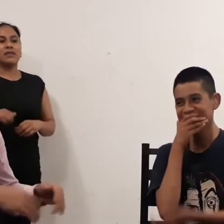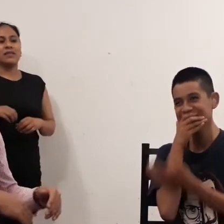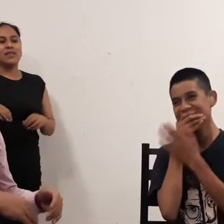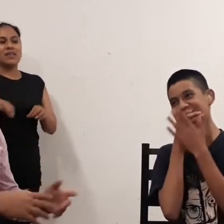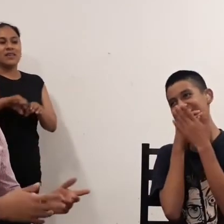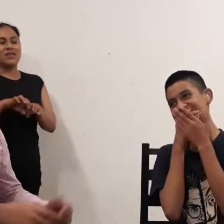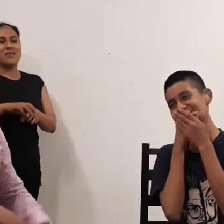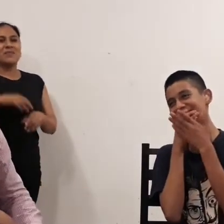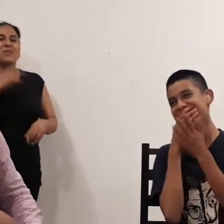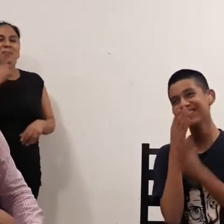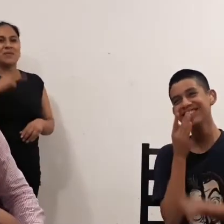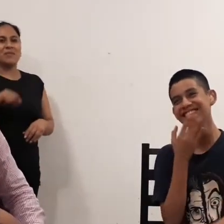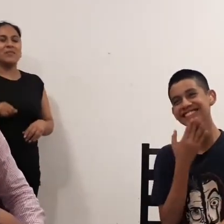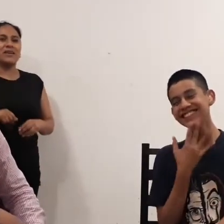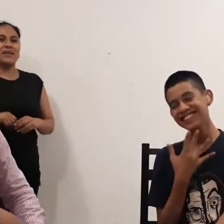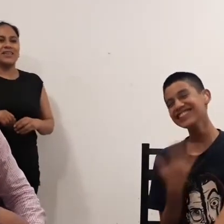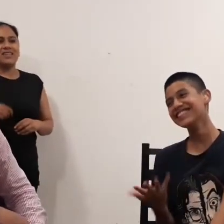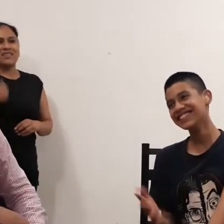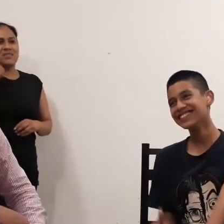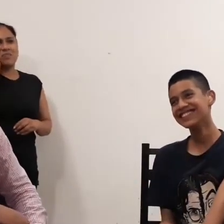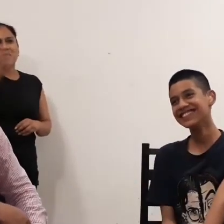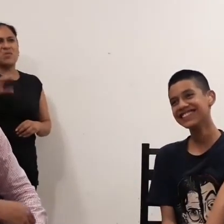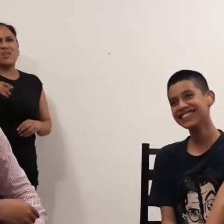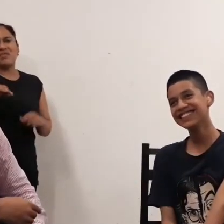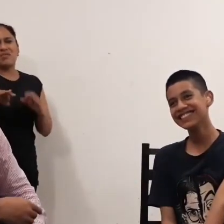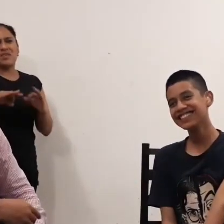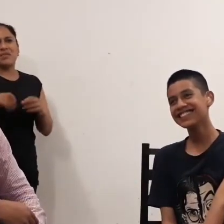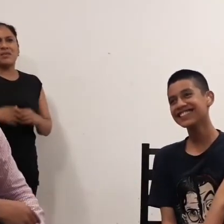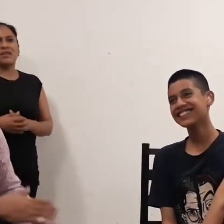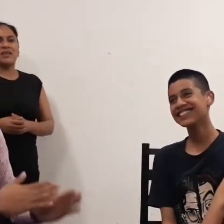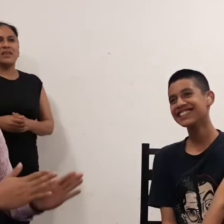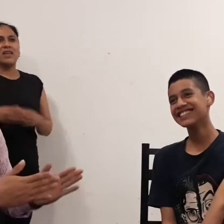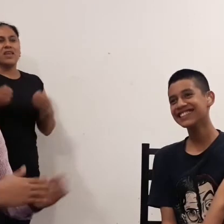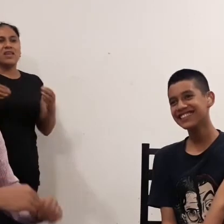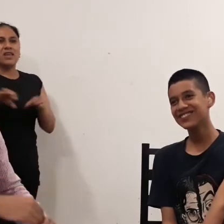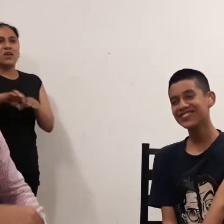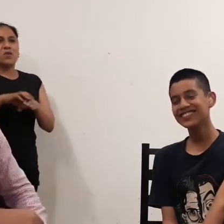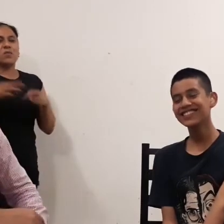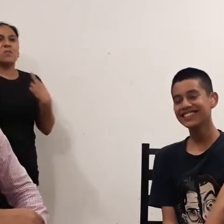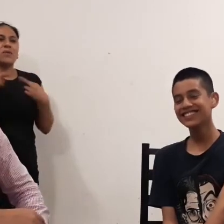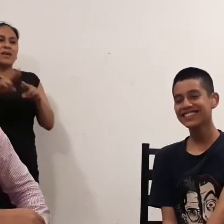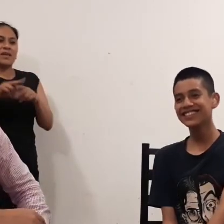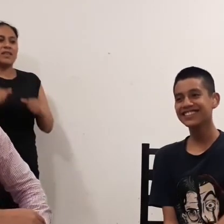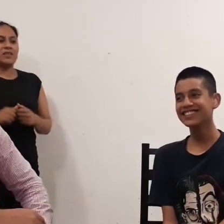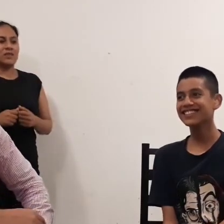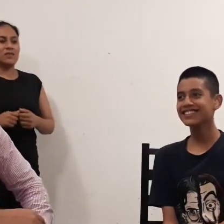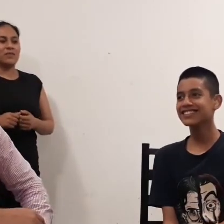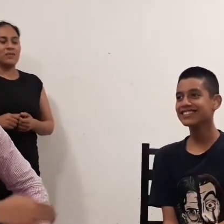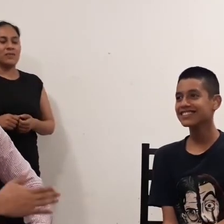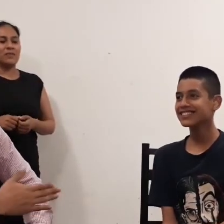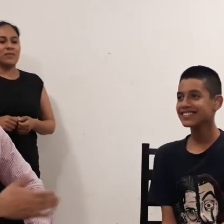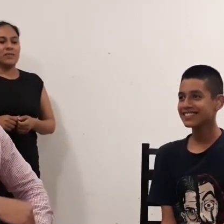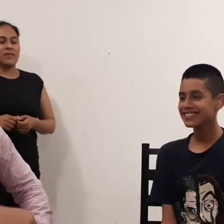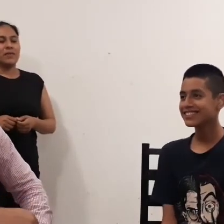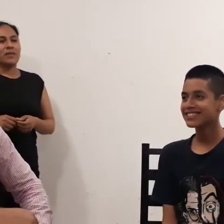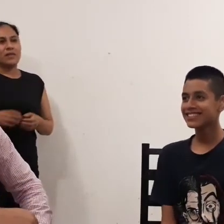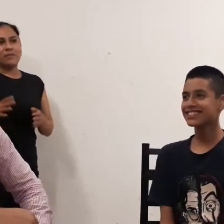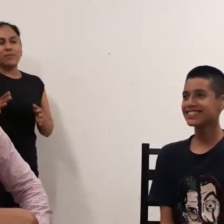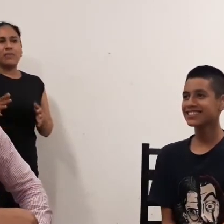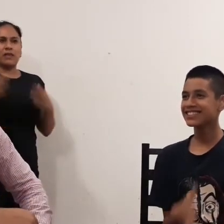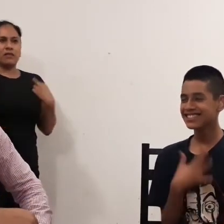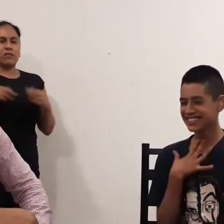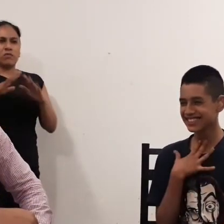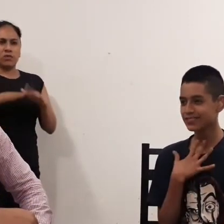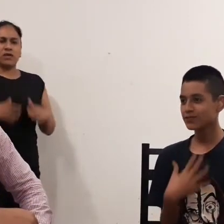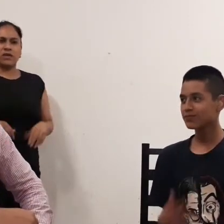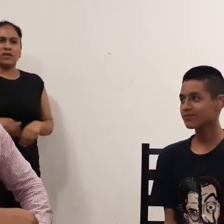quiero trabajar, hoy no lo hago, ¿no? Pero como maestro, pues sí es un poco más como una figura de